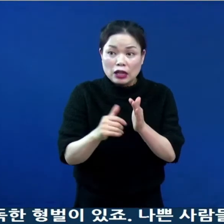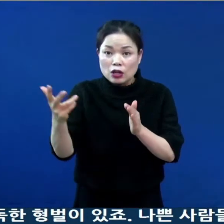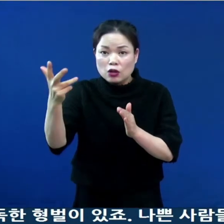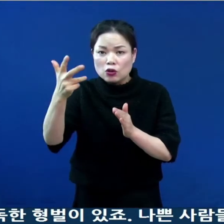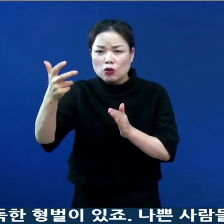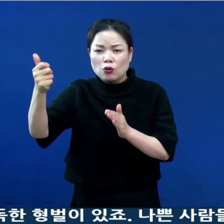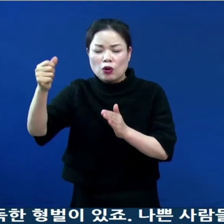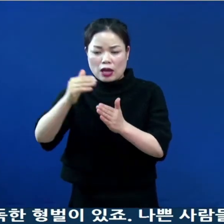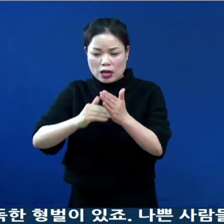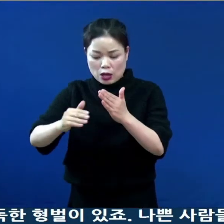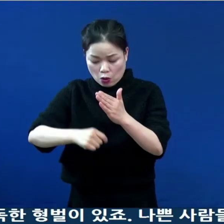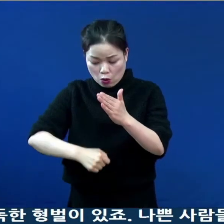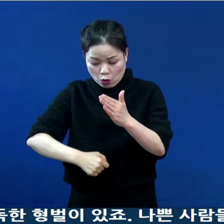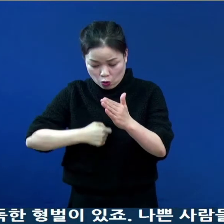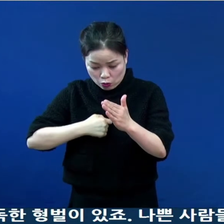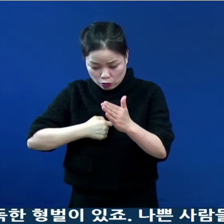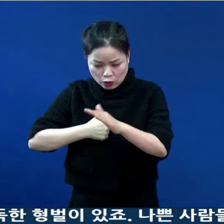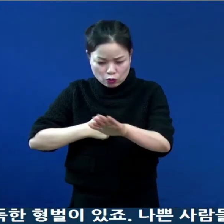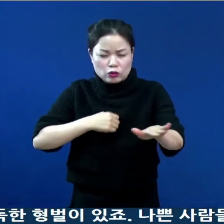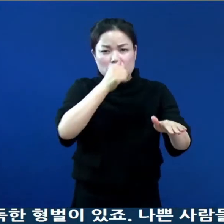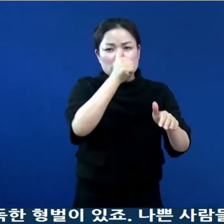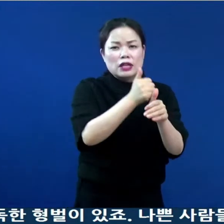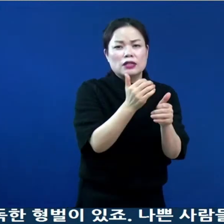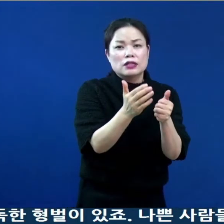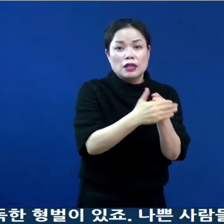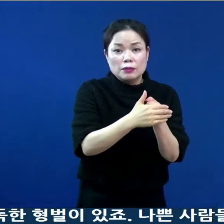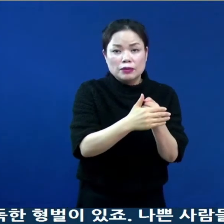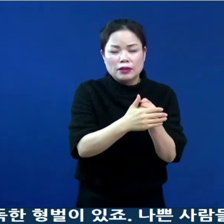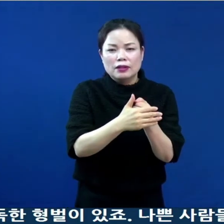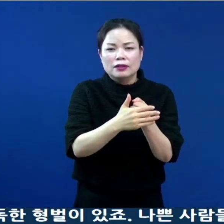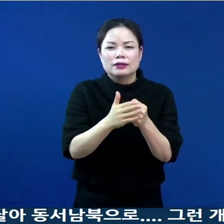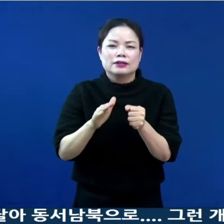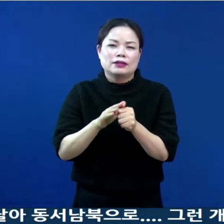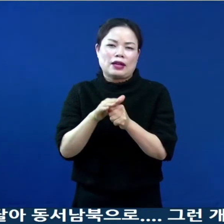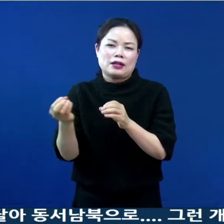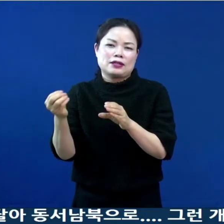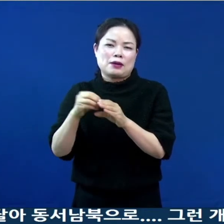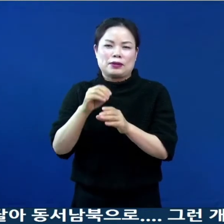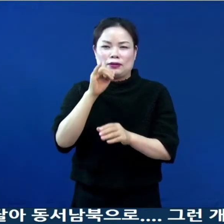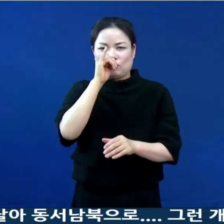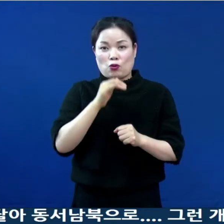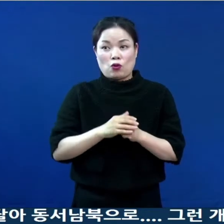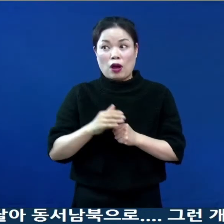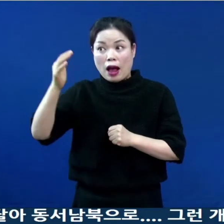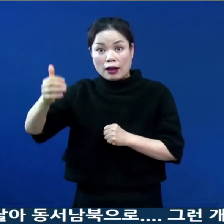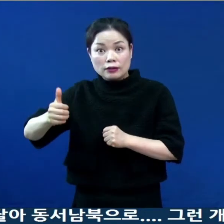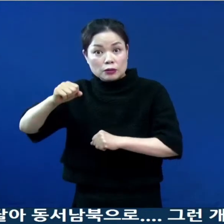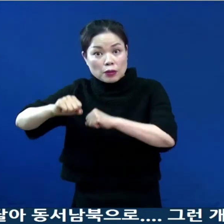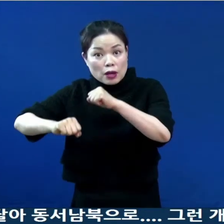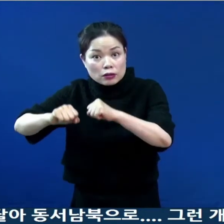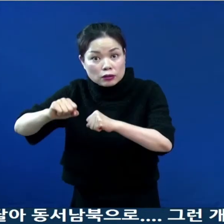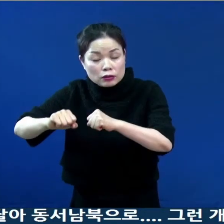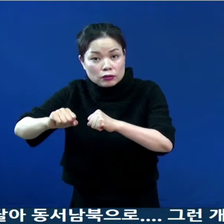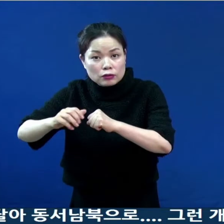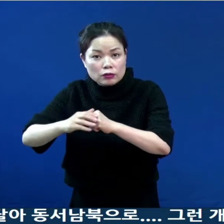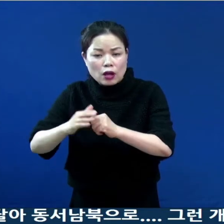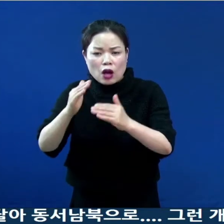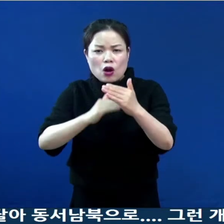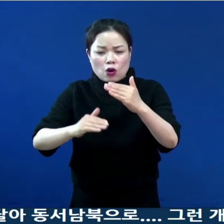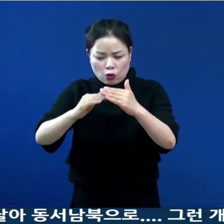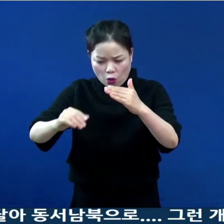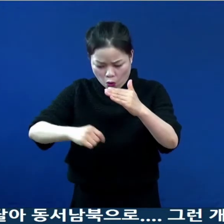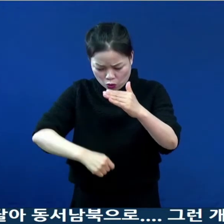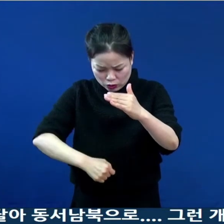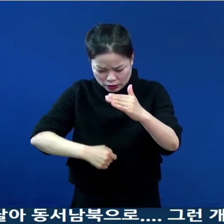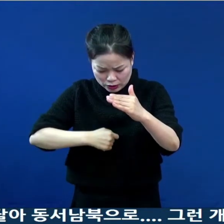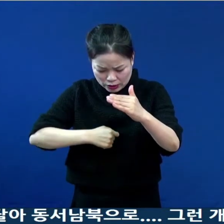공의 때문에, 우리의 죄 때문에 그리하시는데 그 안에 또 사랑이 담겨 있어요. 하나님의 행위에는 공의와 사랑이